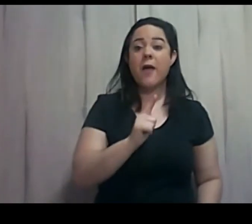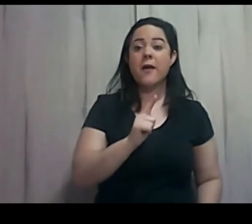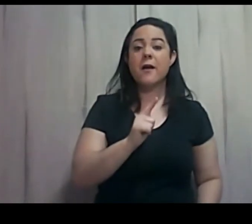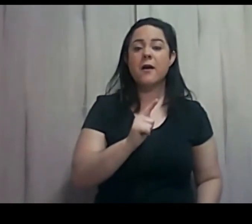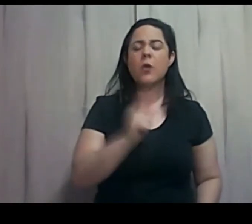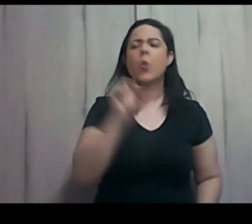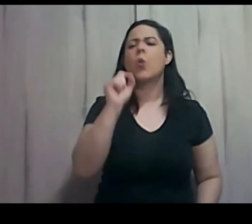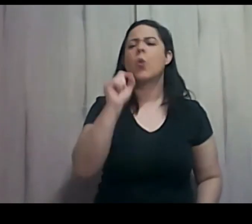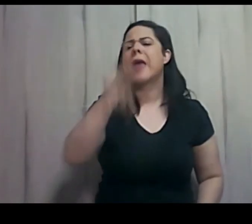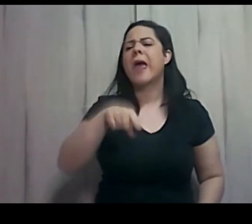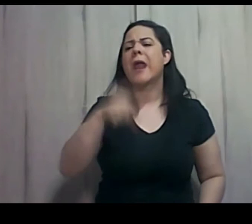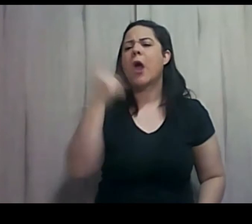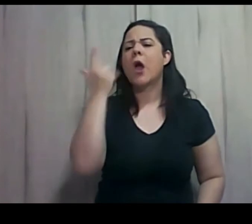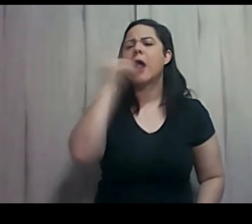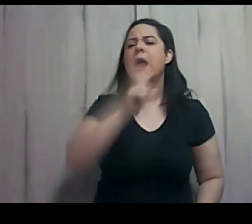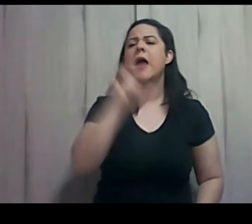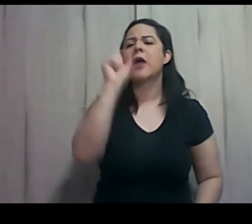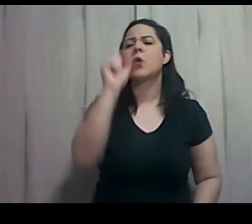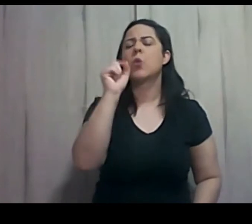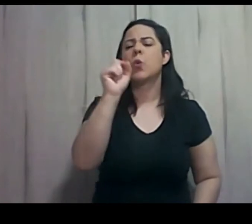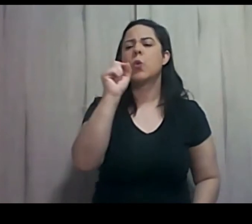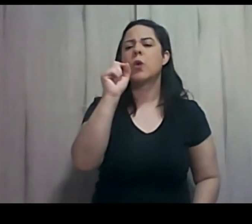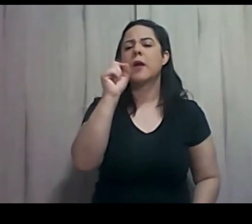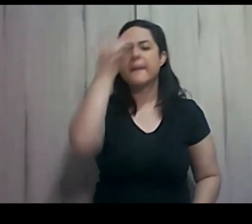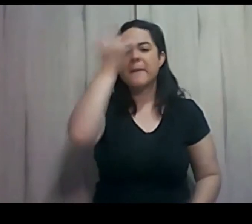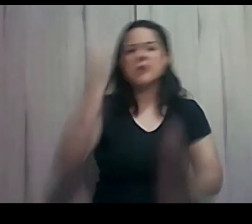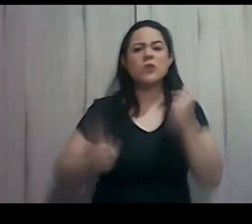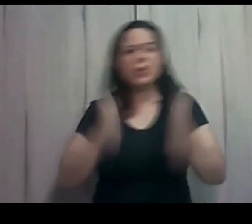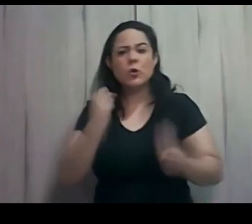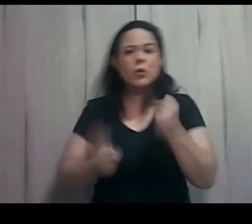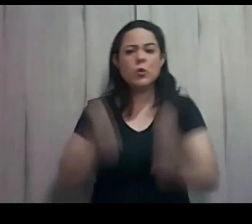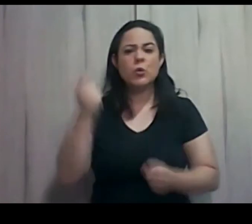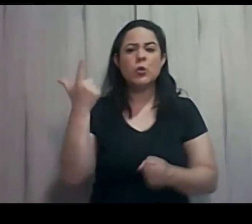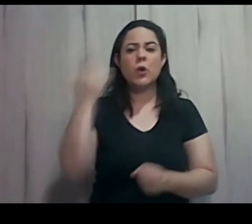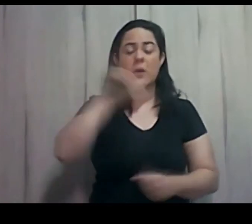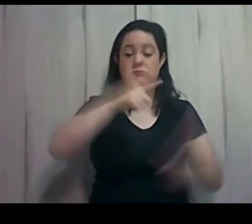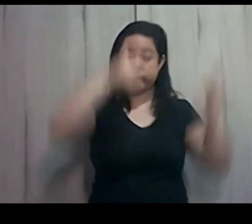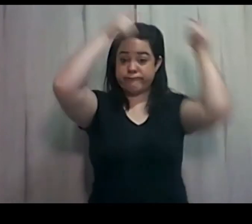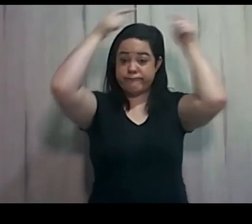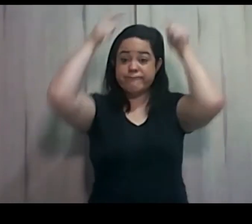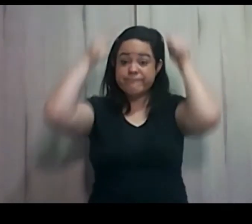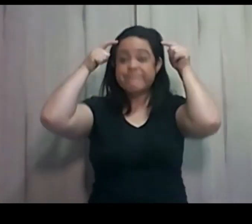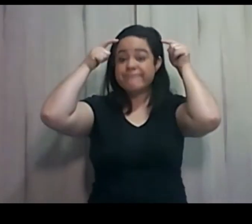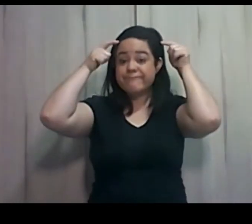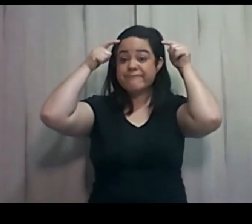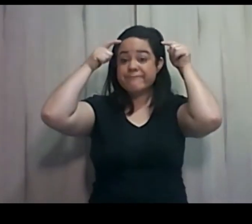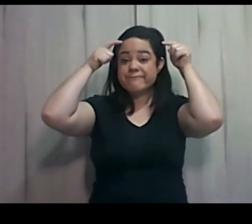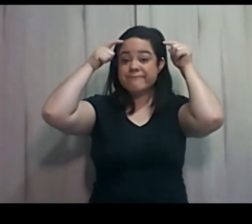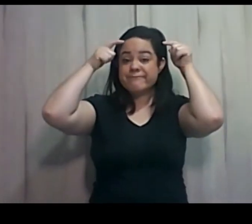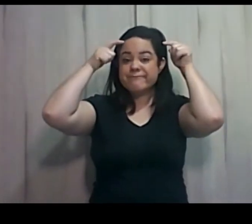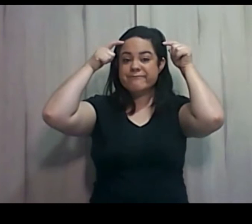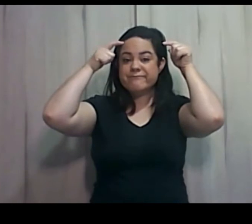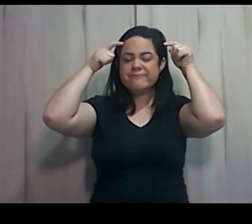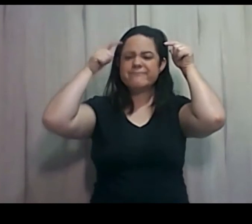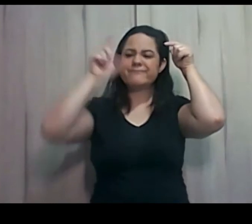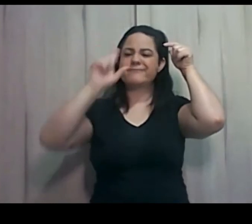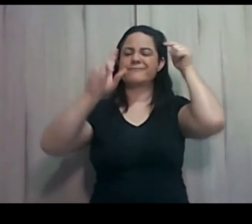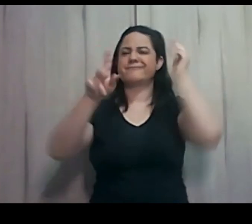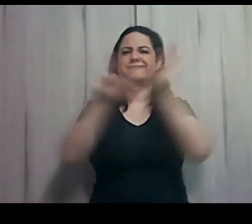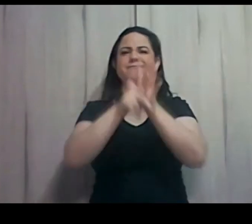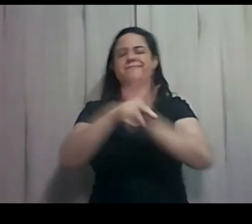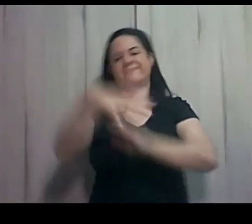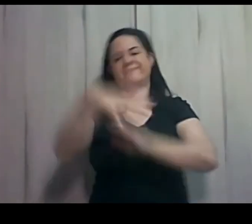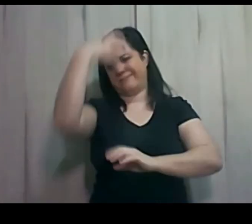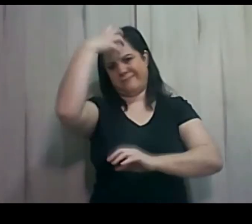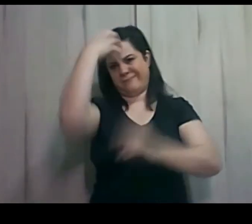prêmio? Qual é o prêmio que o corredor levava? A coroa. Que não é a coroa de um rei. Era